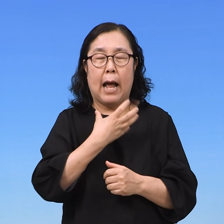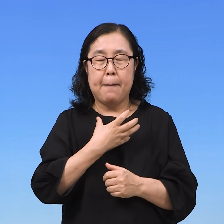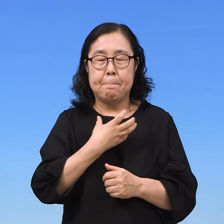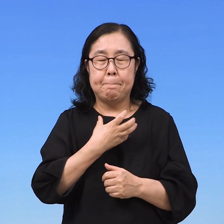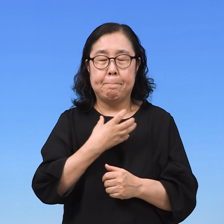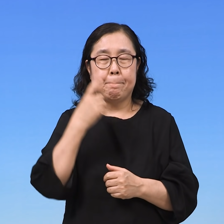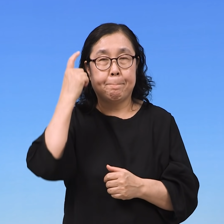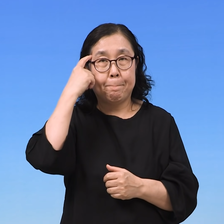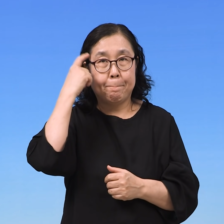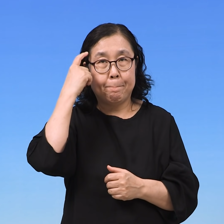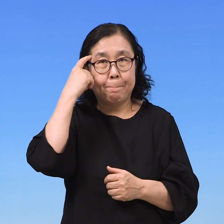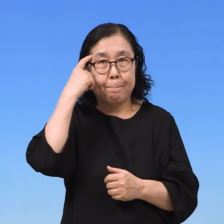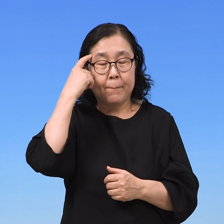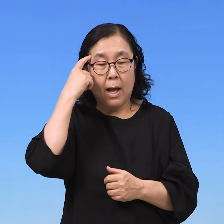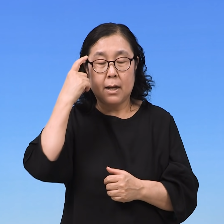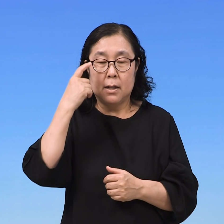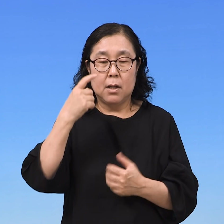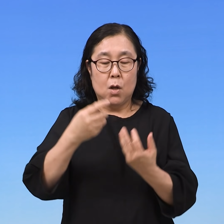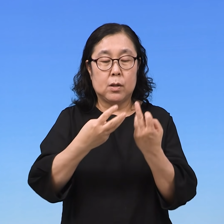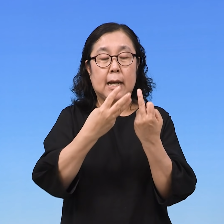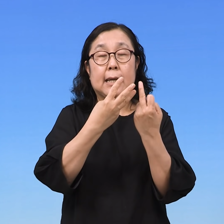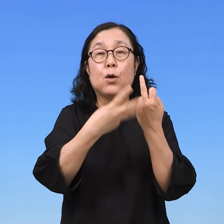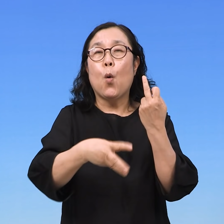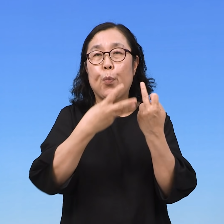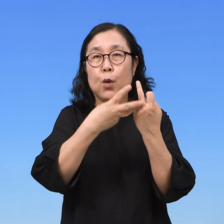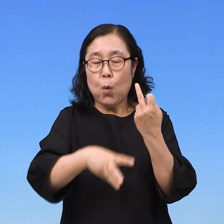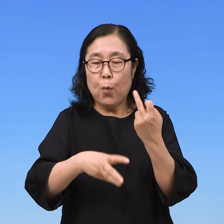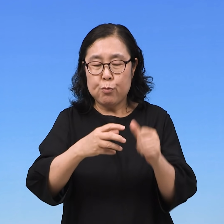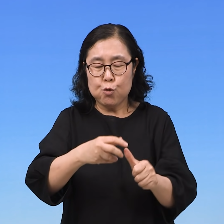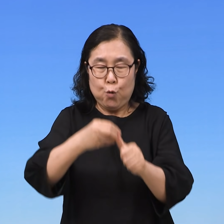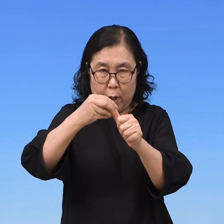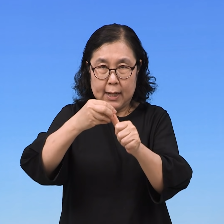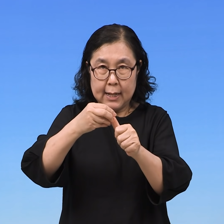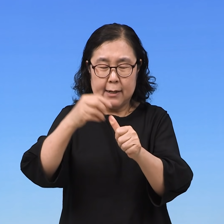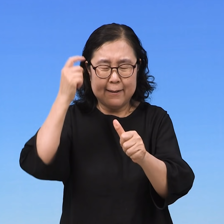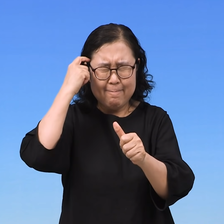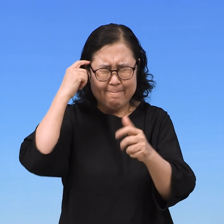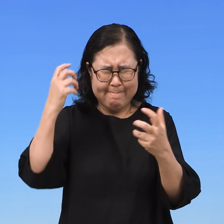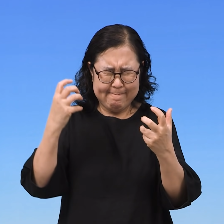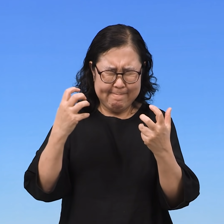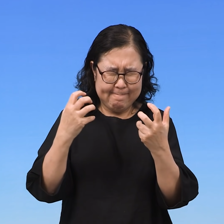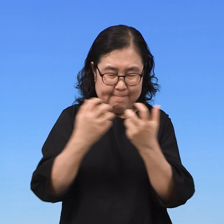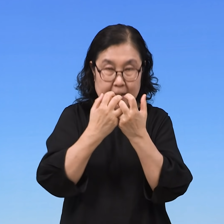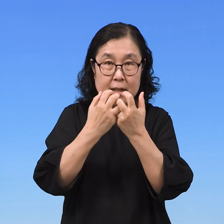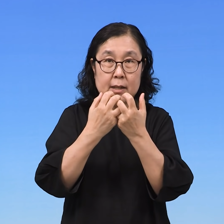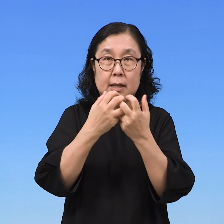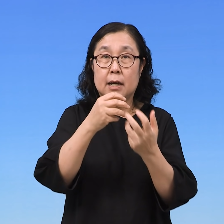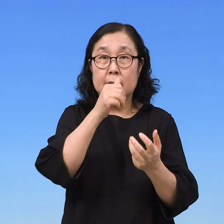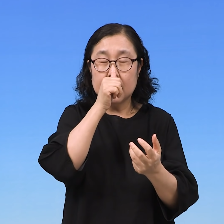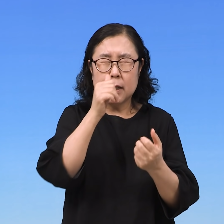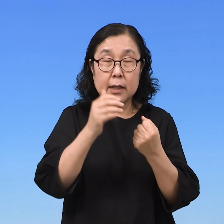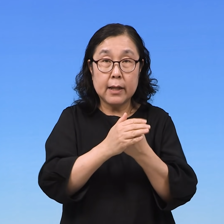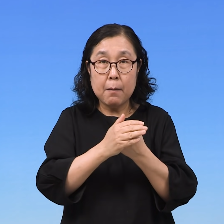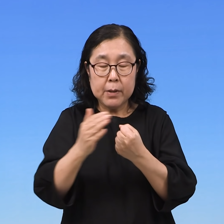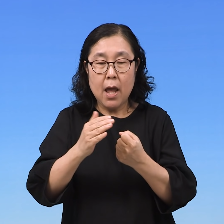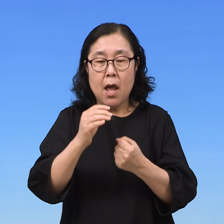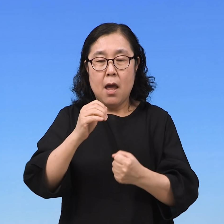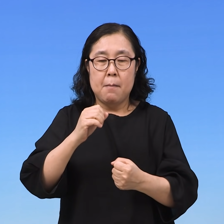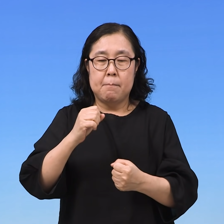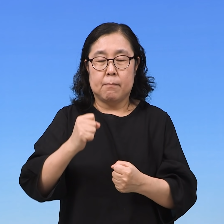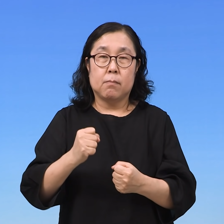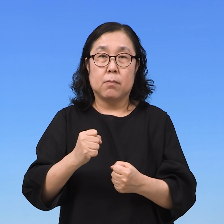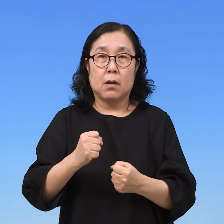이 롯을 구해야 된다는 이 생각밖에 없는 겁니다. 여기에만 모든 생각이 지금 집중해 있는 겁니다. 그게